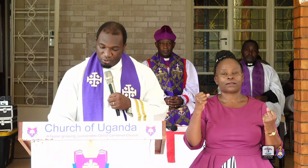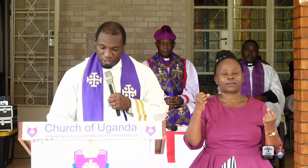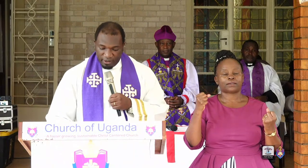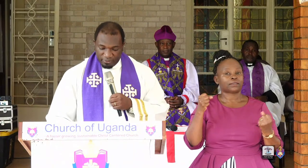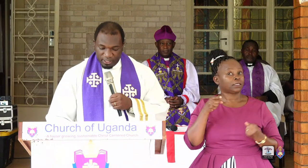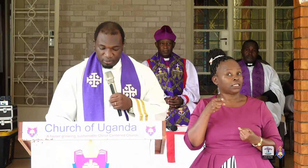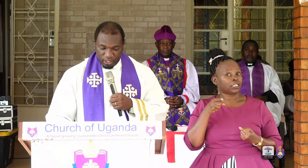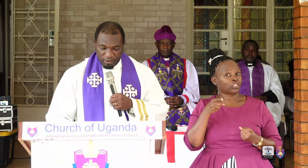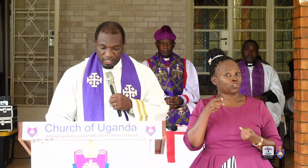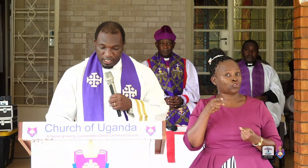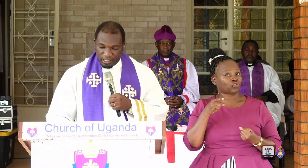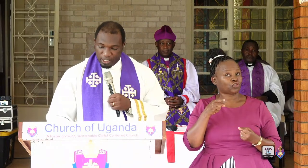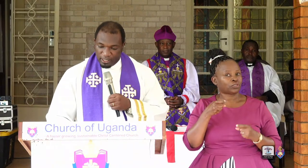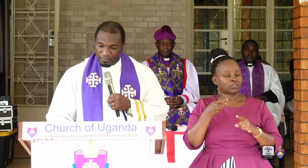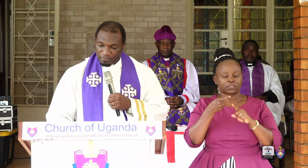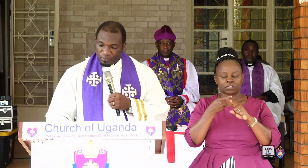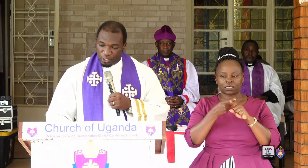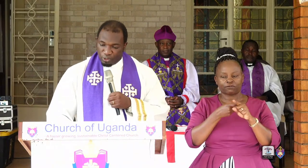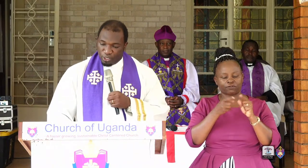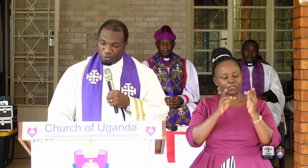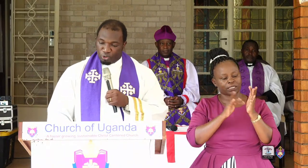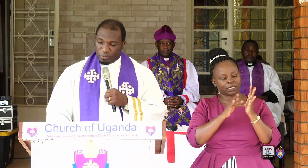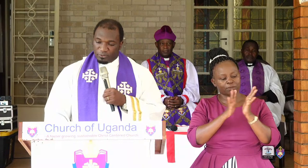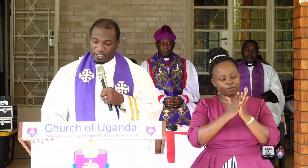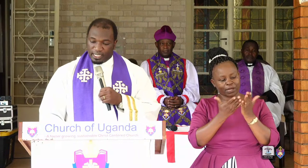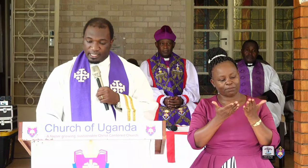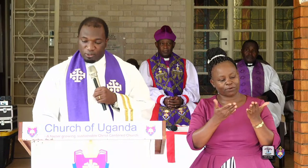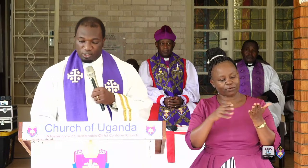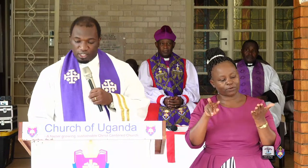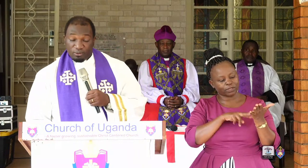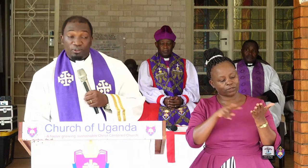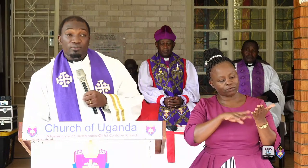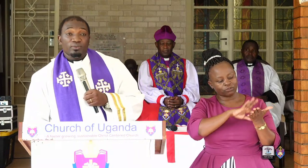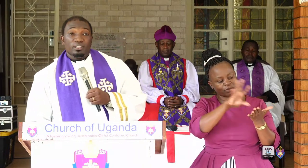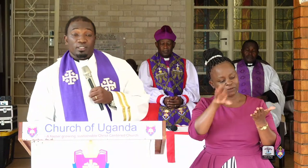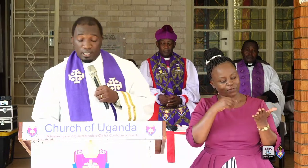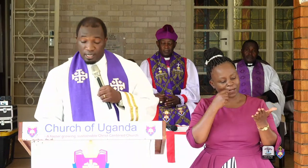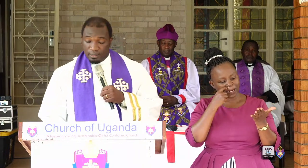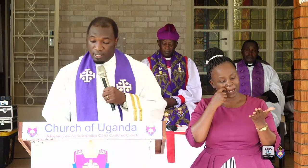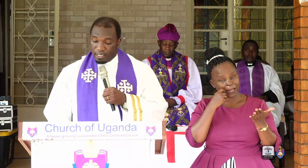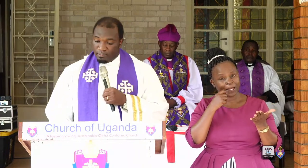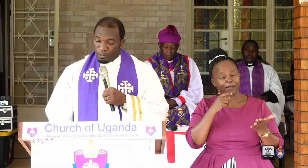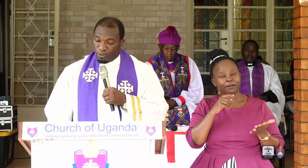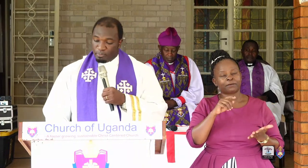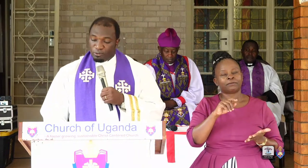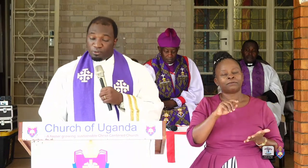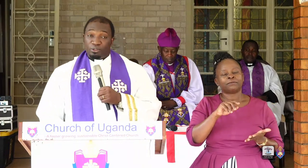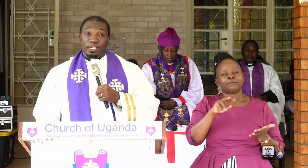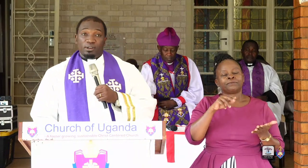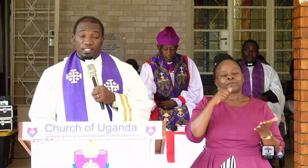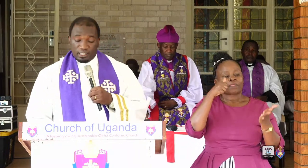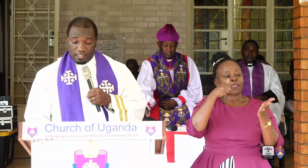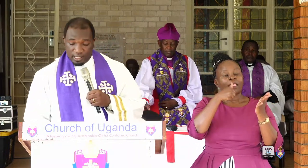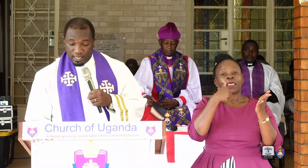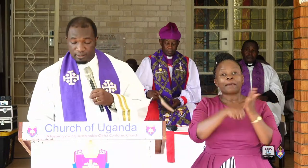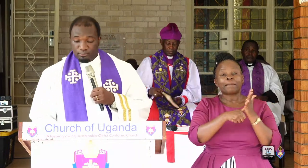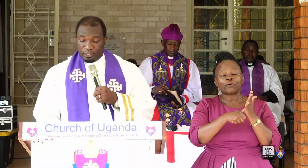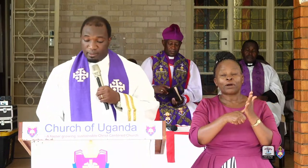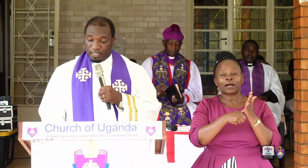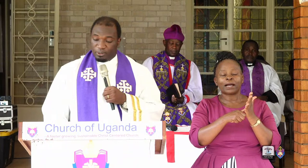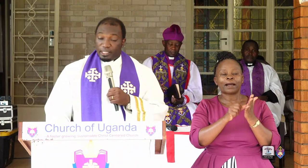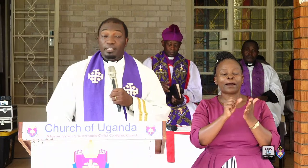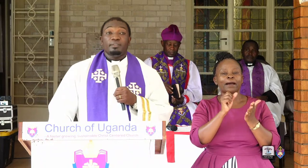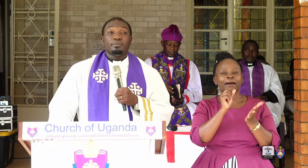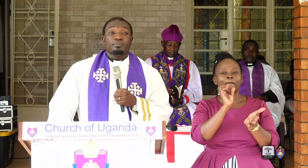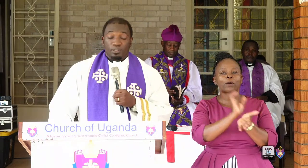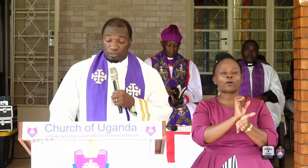ekyo nno kyavudde mu kyawandiikibwa kye tugenda osoma ffenna Timoseewo, ebbaluwa Pawulo gy'awandiikira mutabani